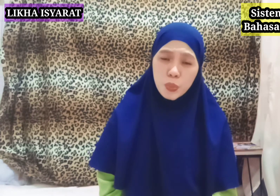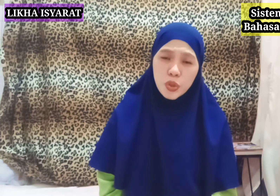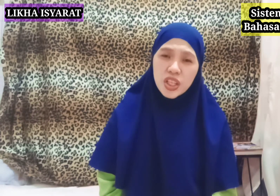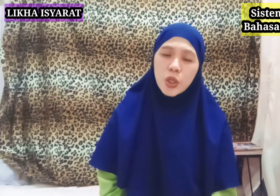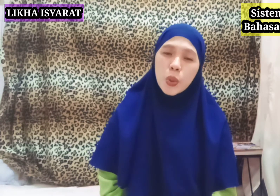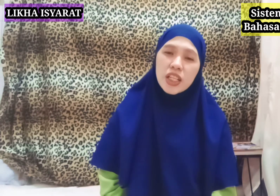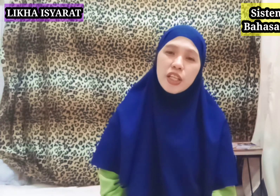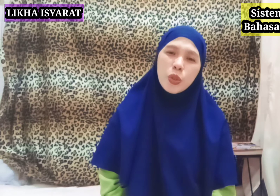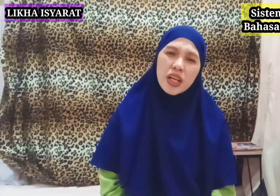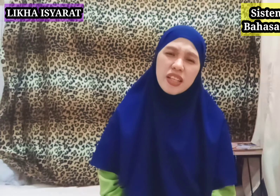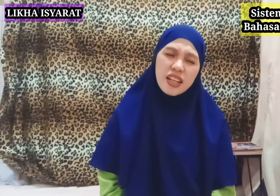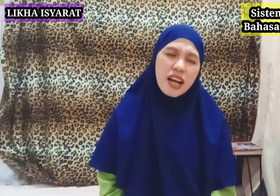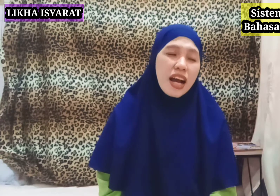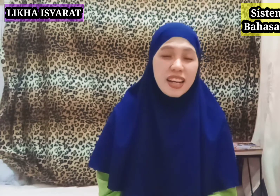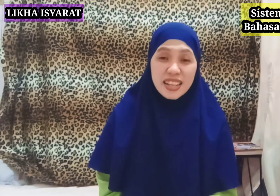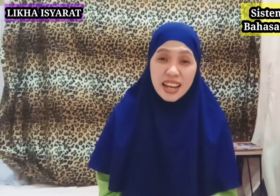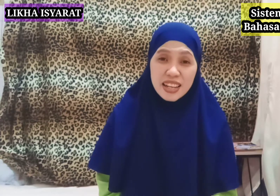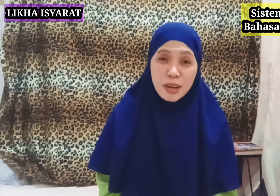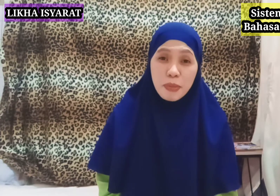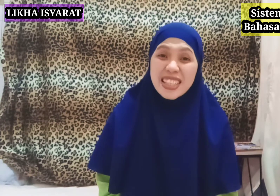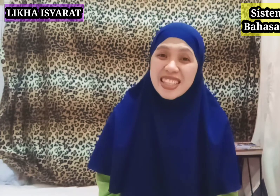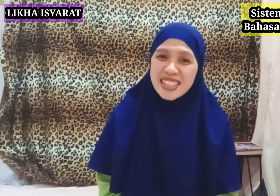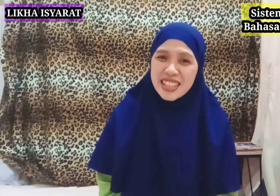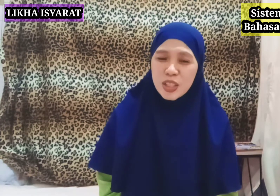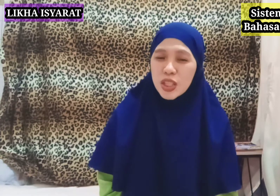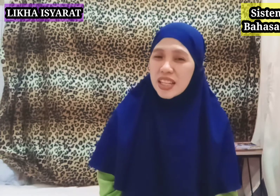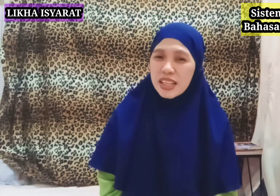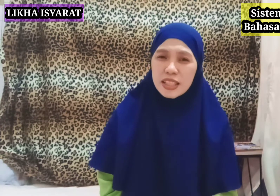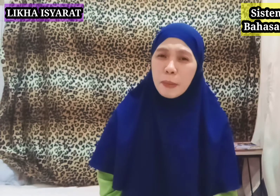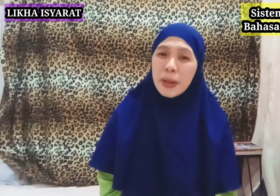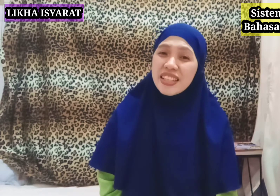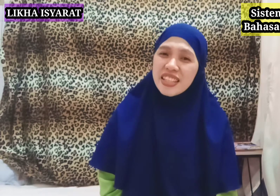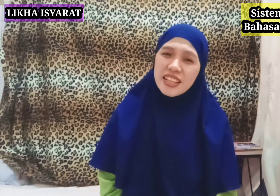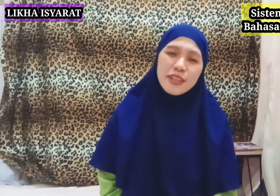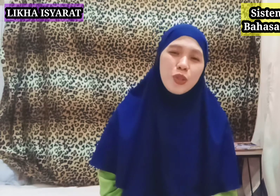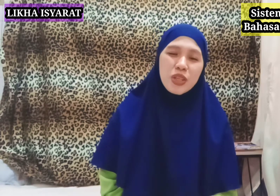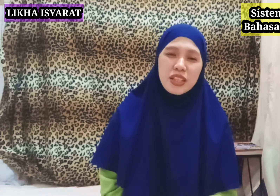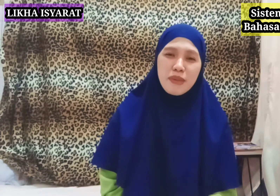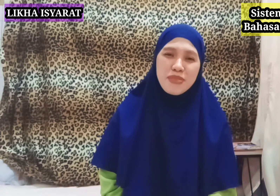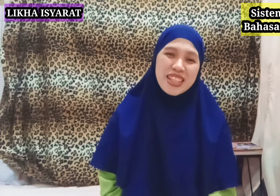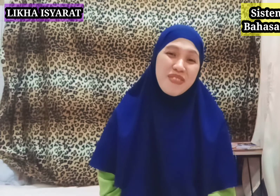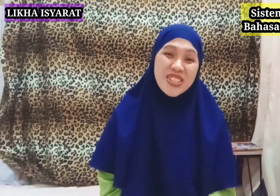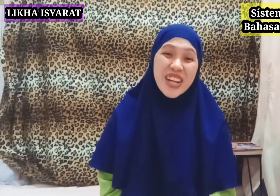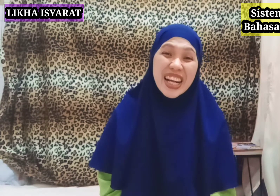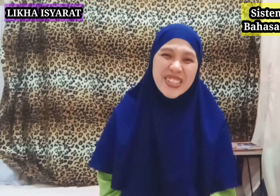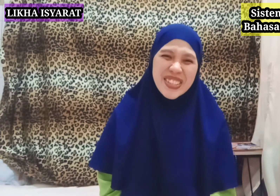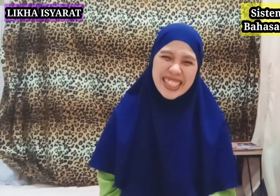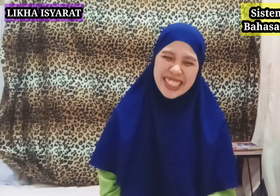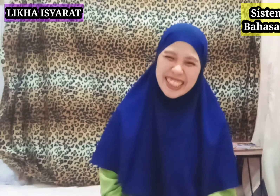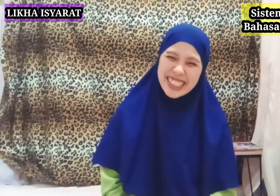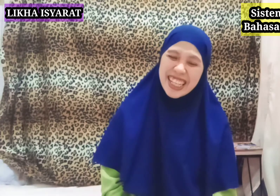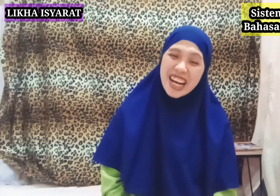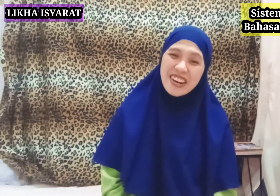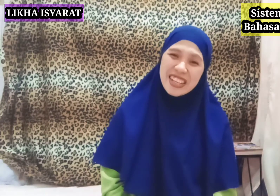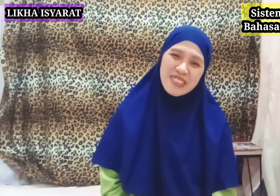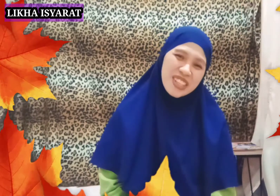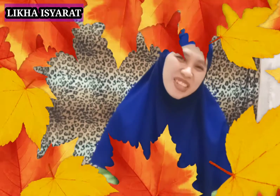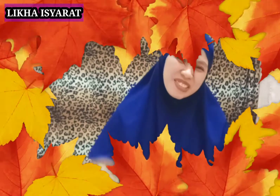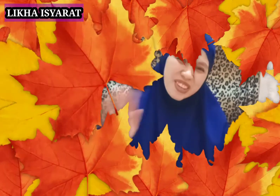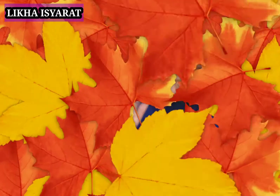dengan keluarga itu adalah kenangan yang paling indah gitu. Saat-saat yang paling indah gitu buat kami, termasuk aku gitu. Oke teman-teman, bye-bye.